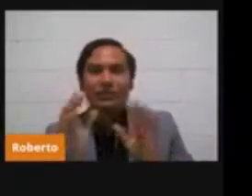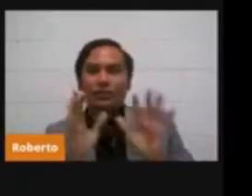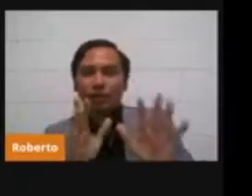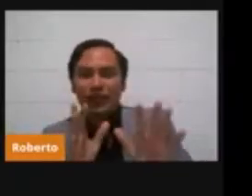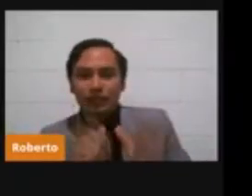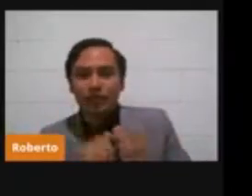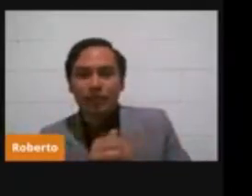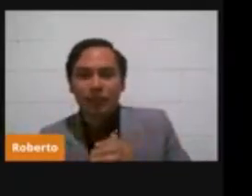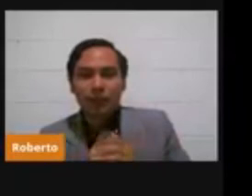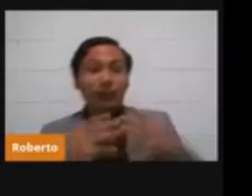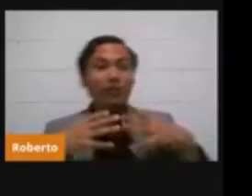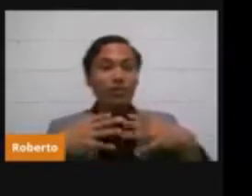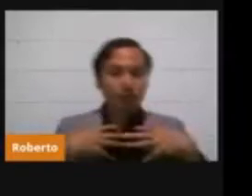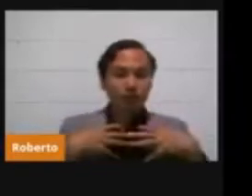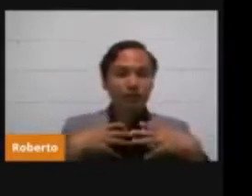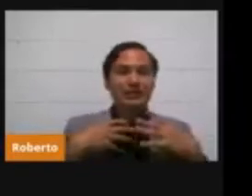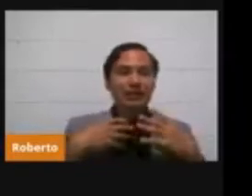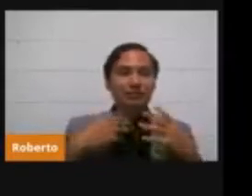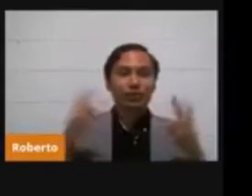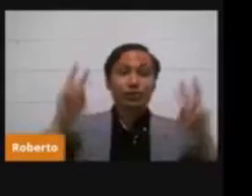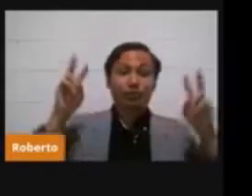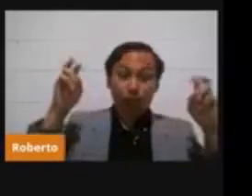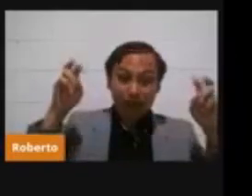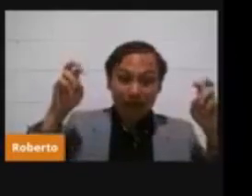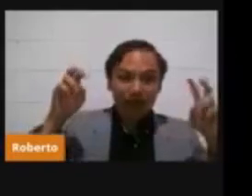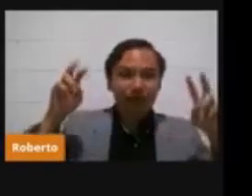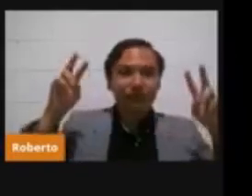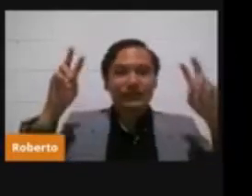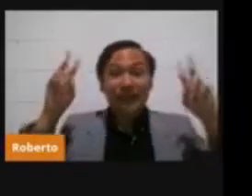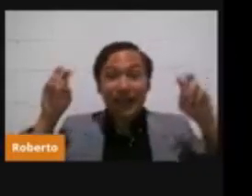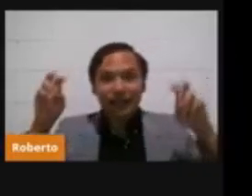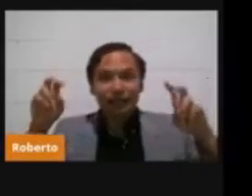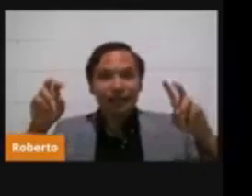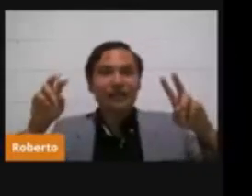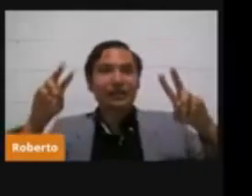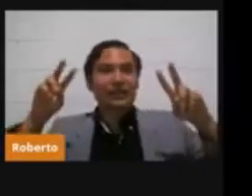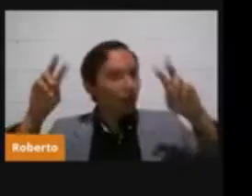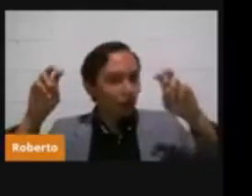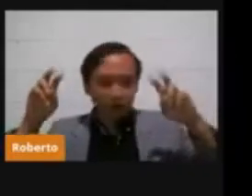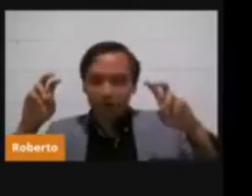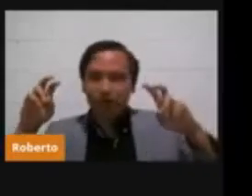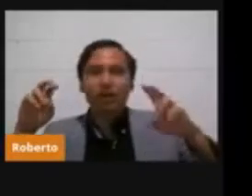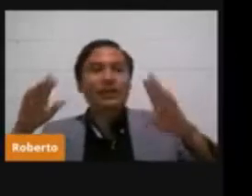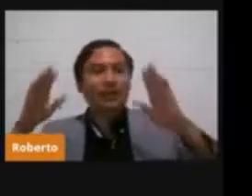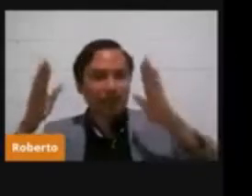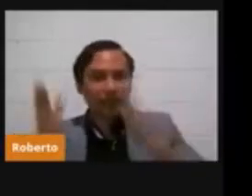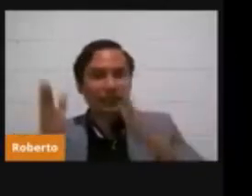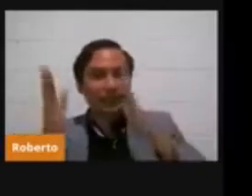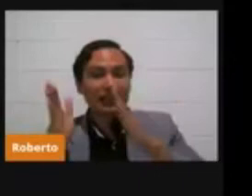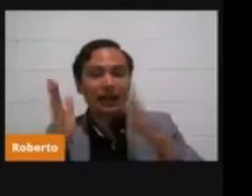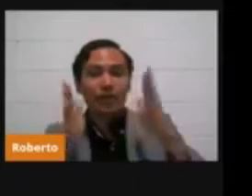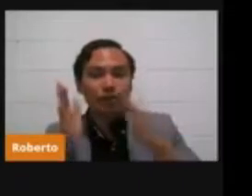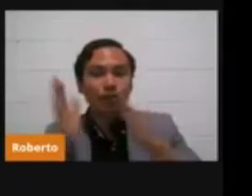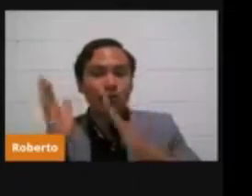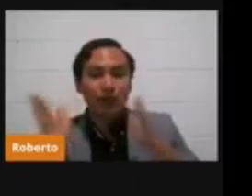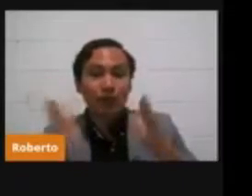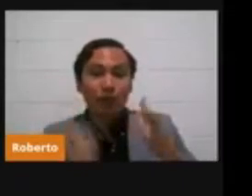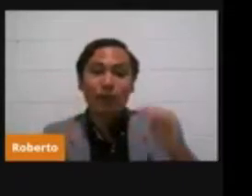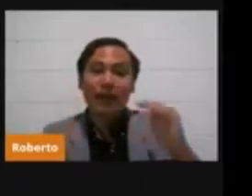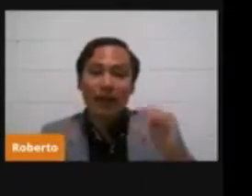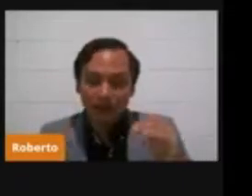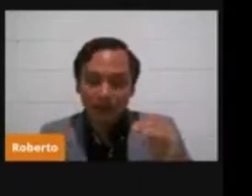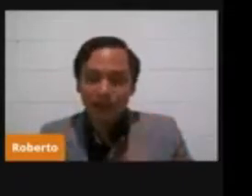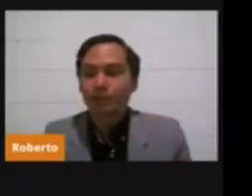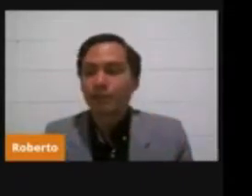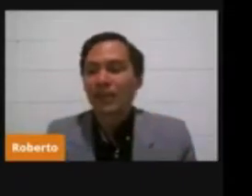la excluimos, porque nosotros que estamos buenos, sanos, que todos somos iguales, que llenamos o cumplimos